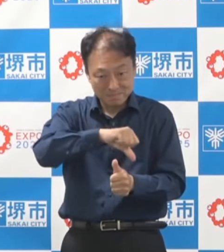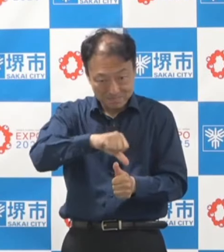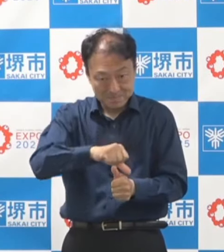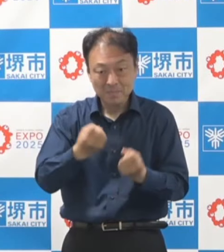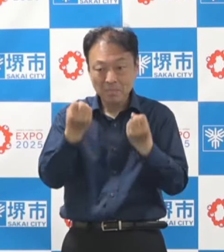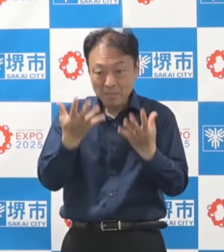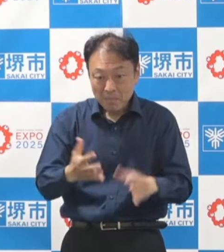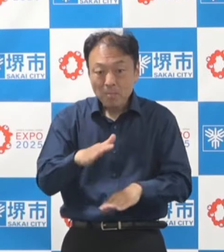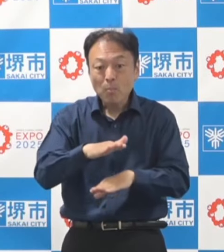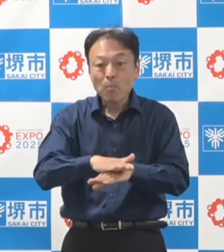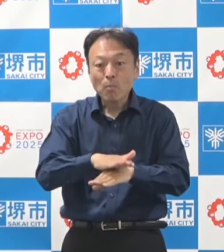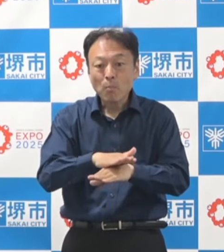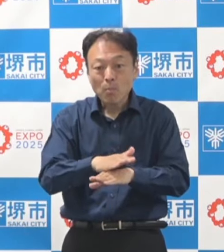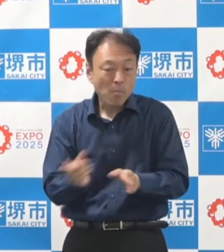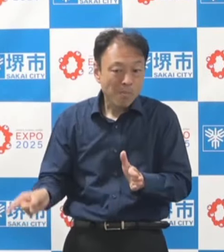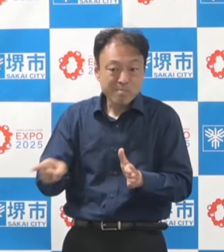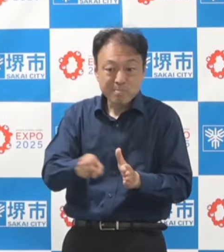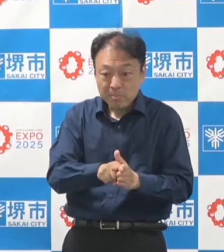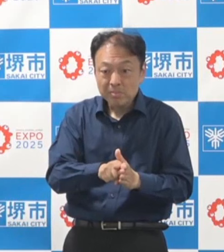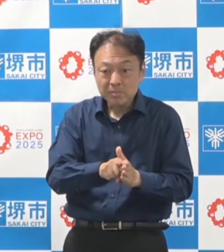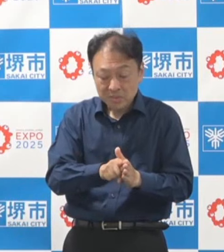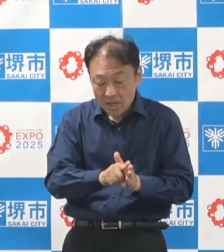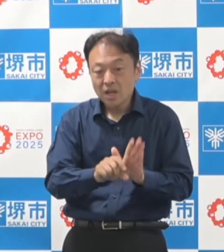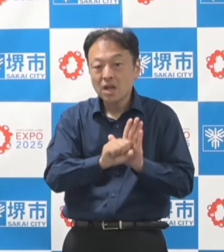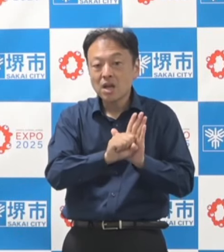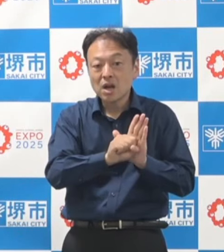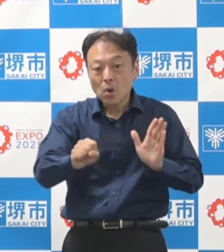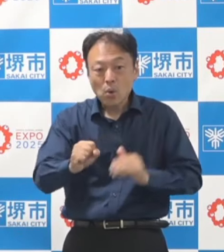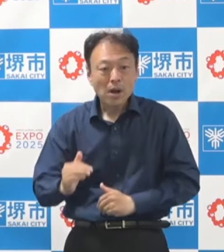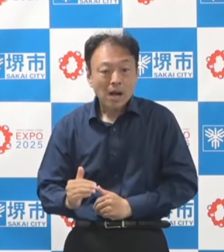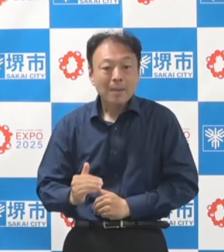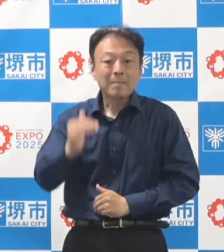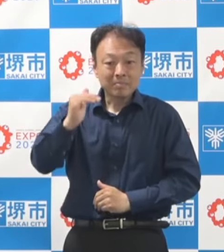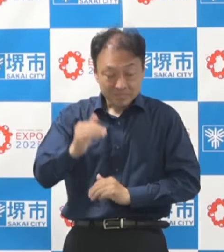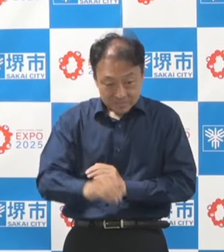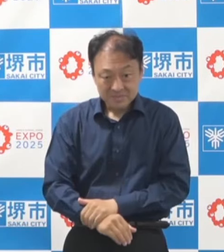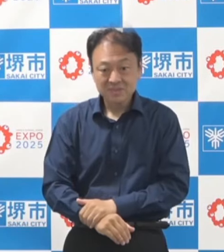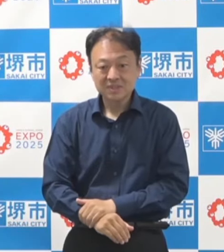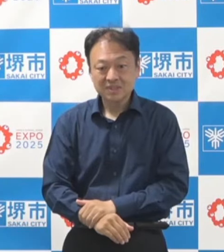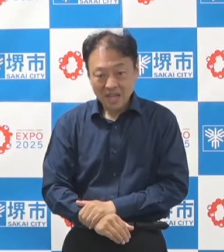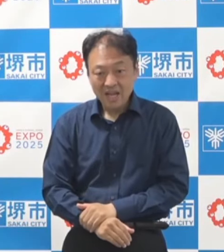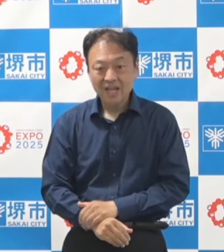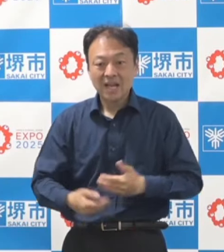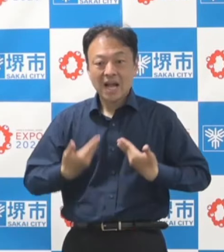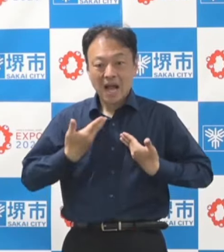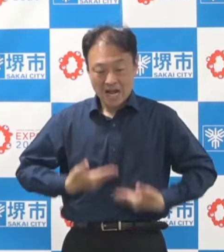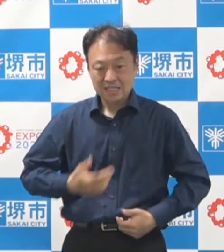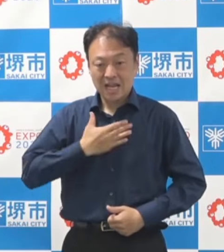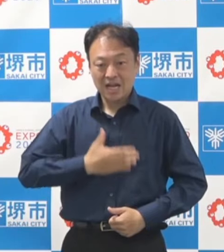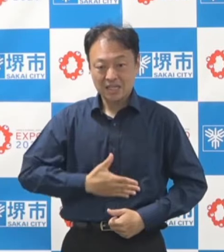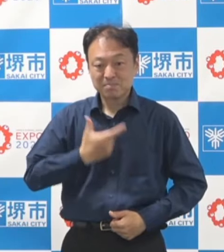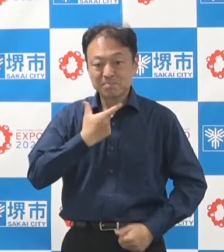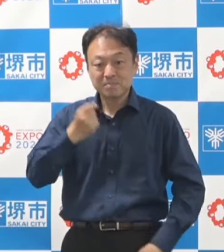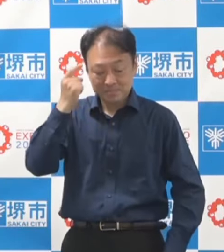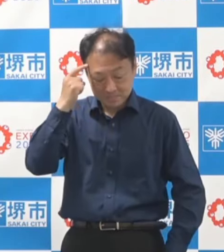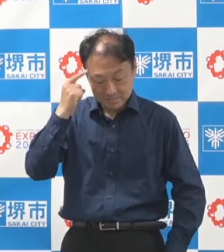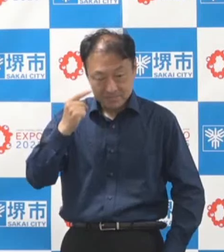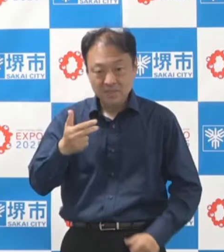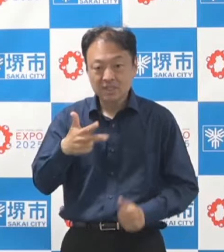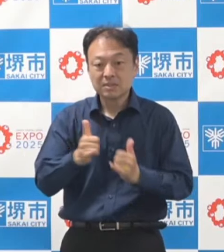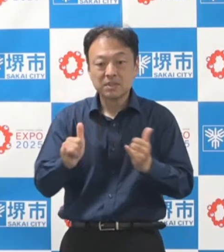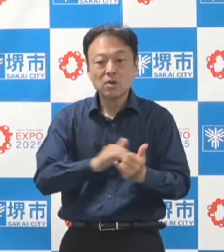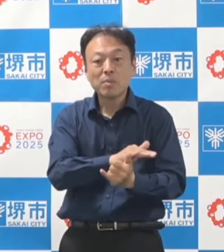入して、さらに効果的な安全安心につなげたいと考えております。ぜひ市民の皆様、事業